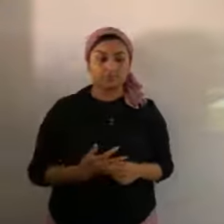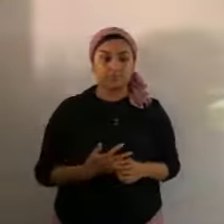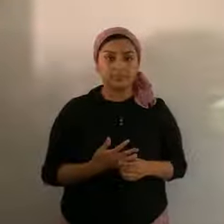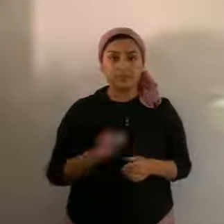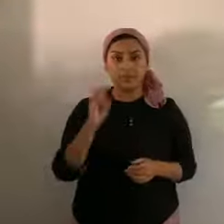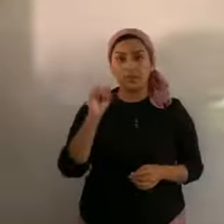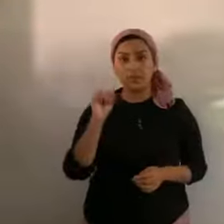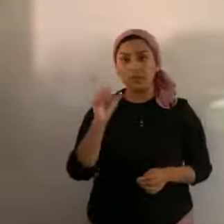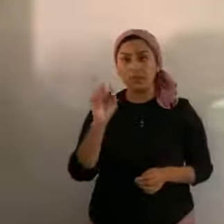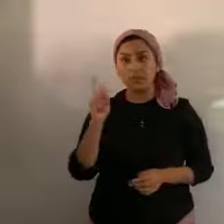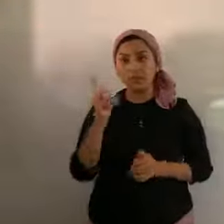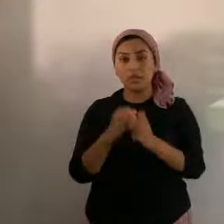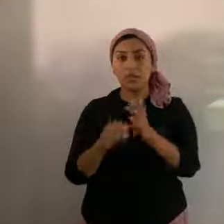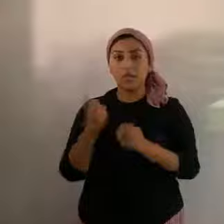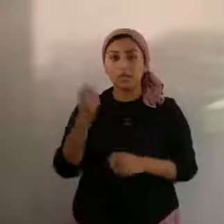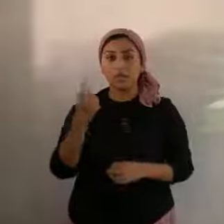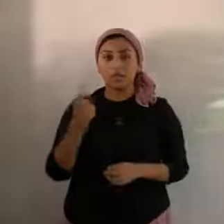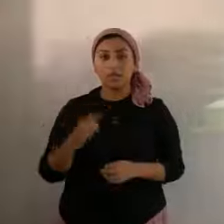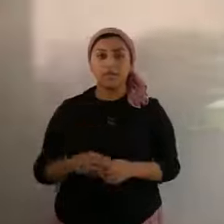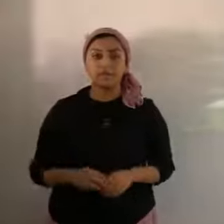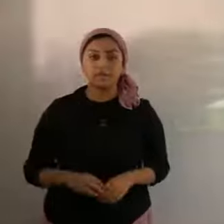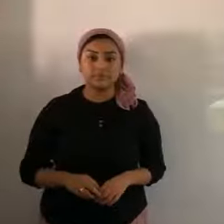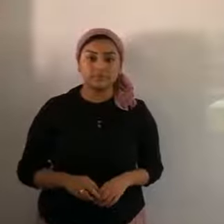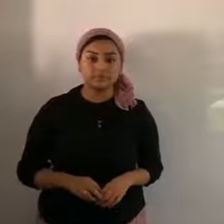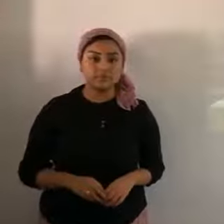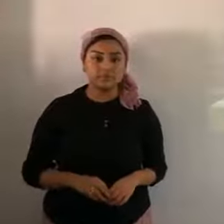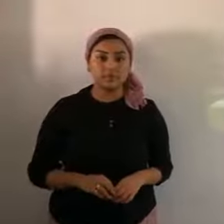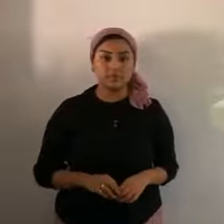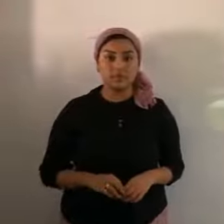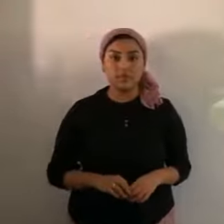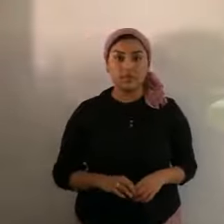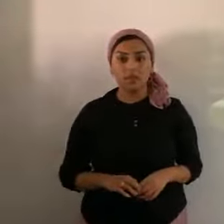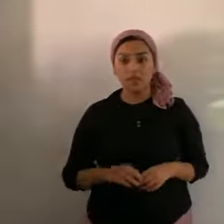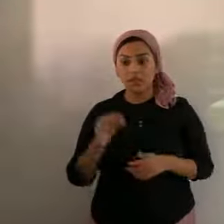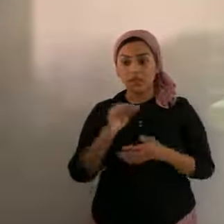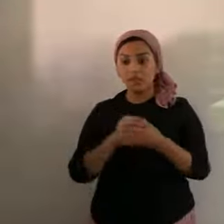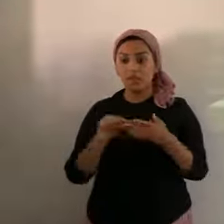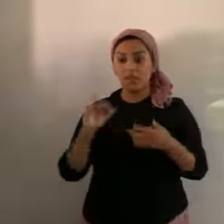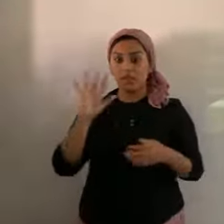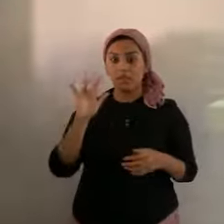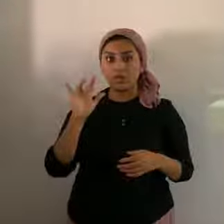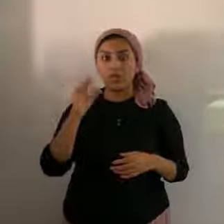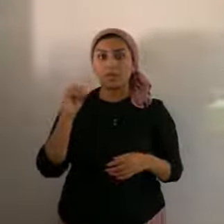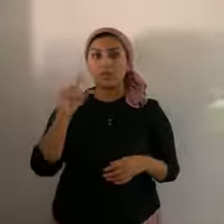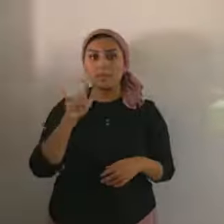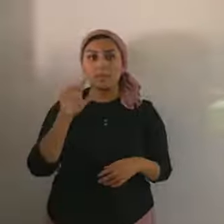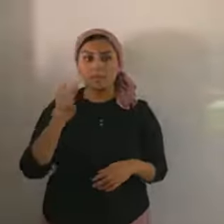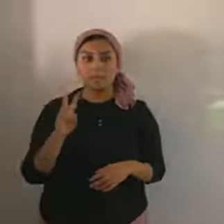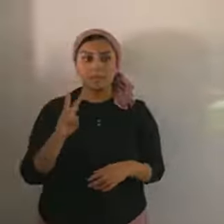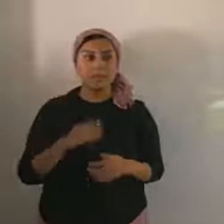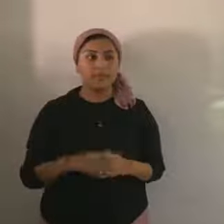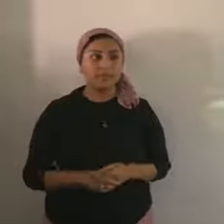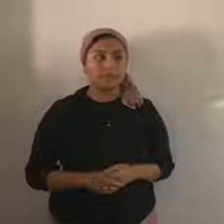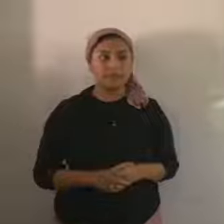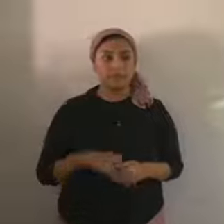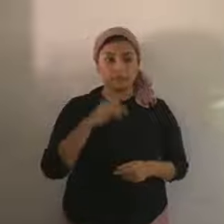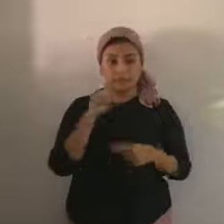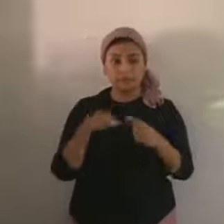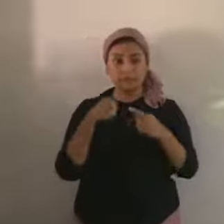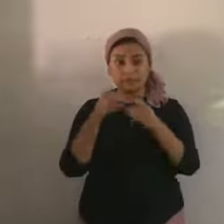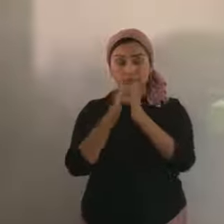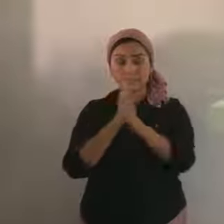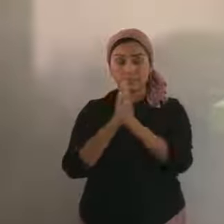Marcos 11, amada Keila, Marcos 11, en el verso 25 y 26. Y cuando estéis